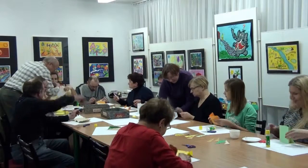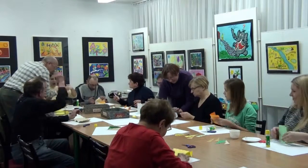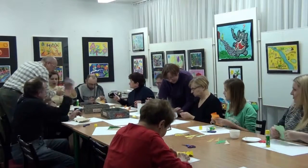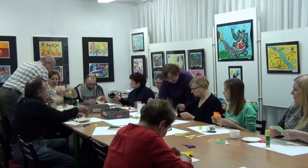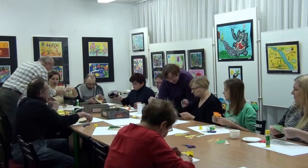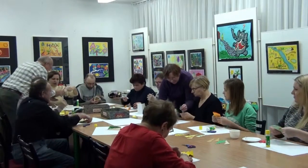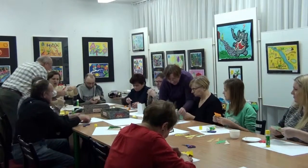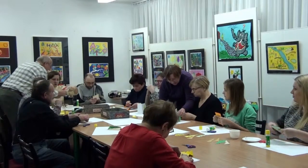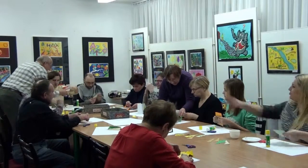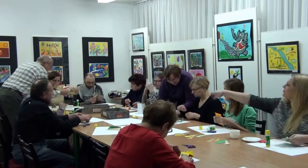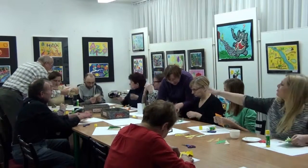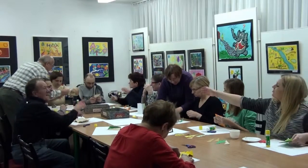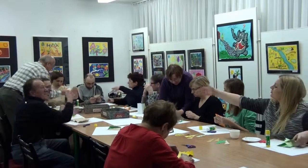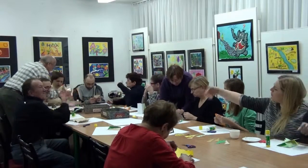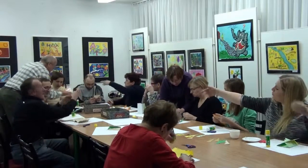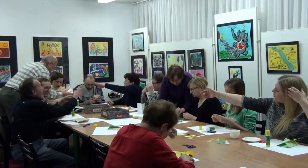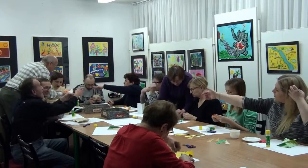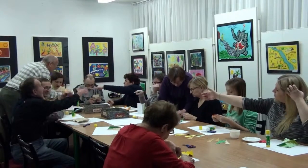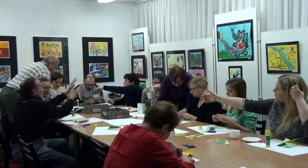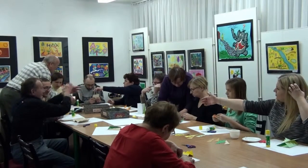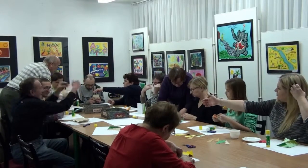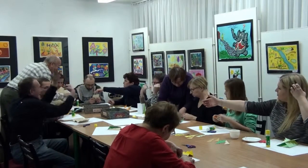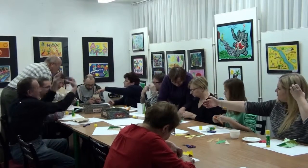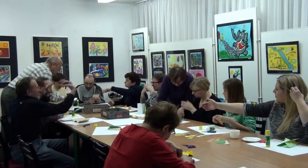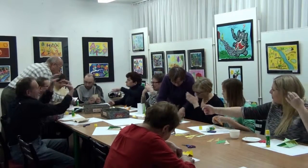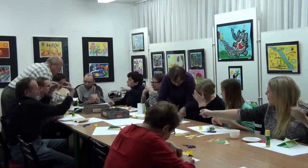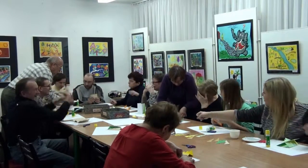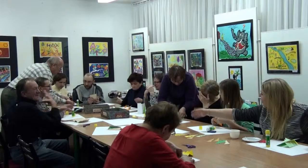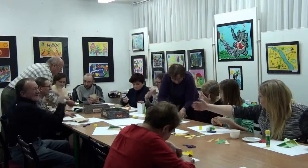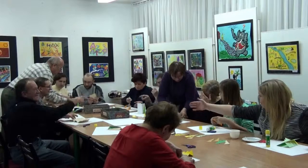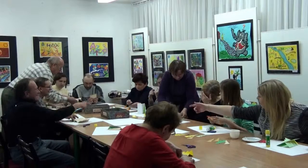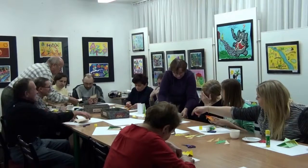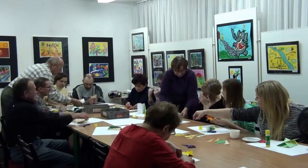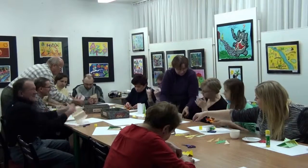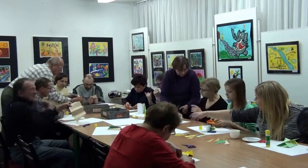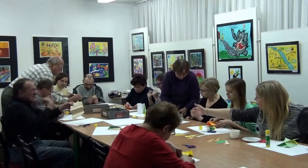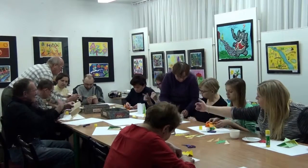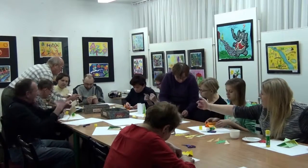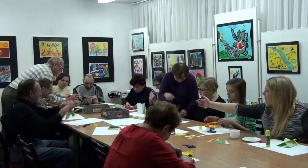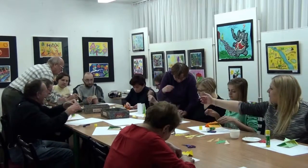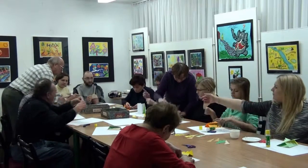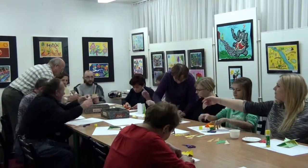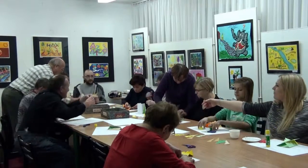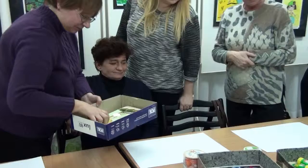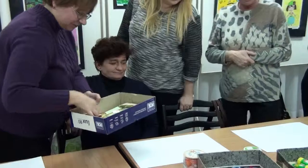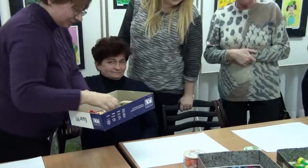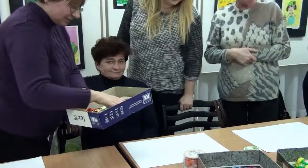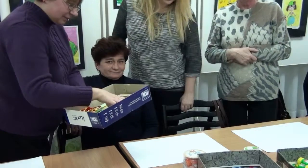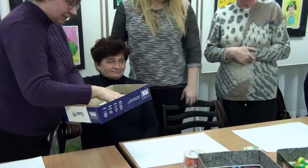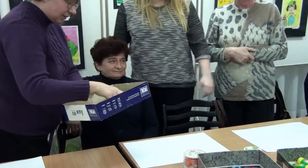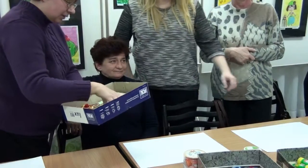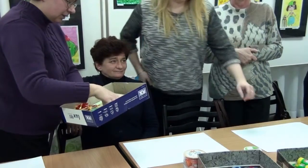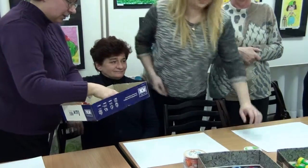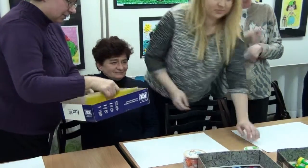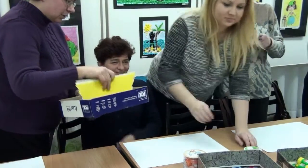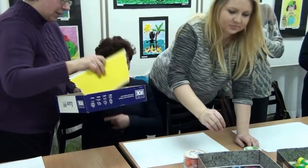pastorcillos, fun, fun. Venid con la pandereta y castañuelas al portal. Adorad